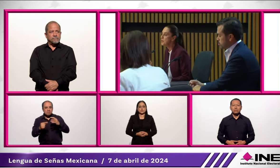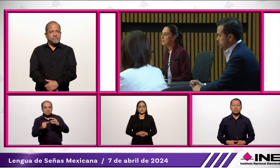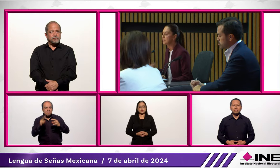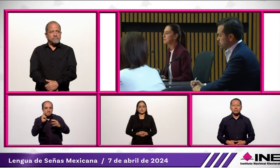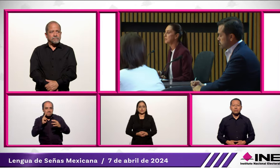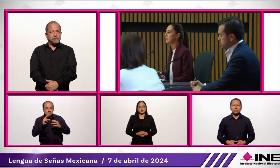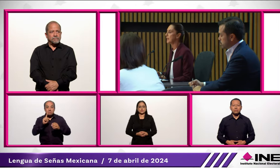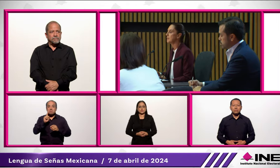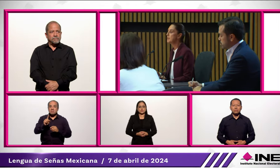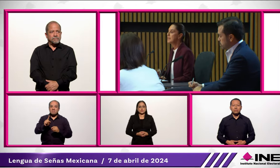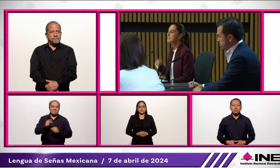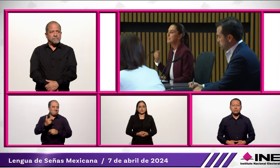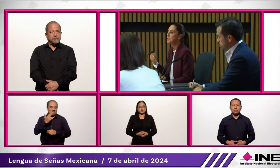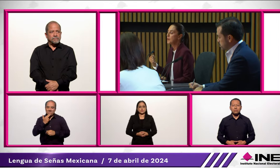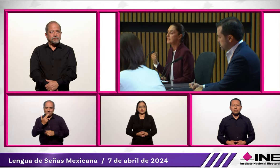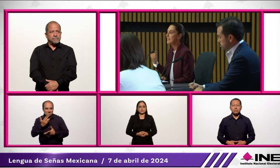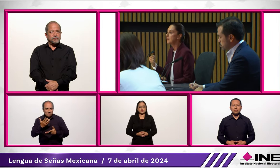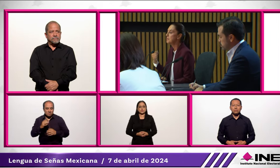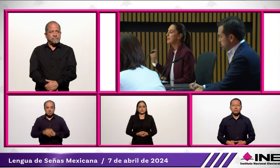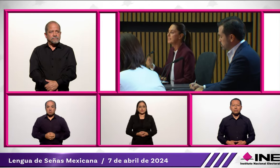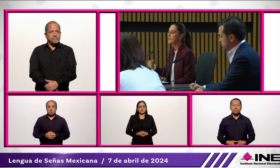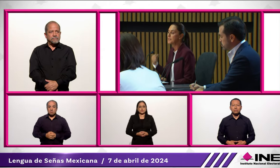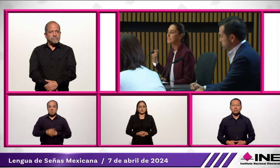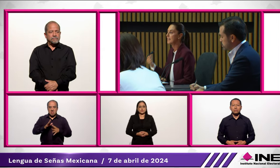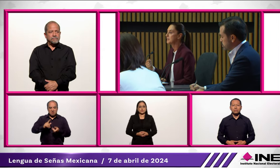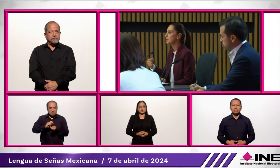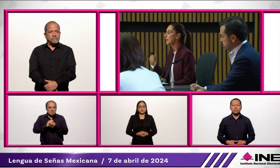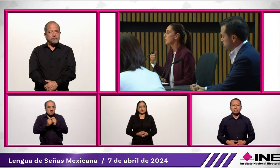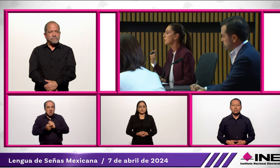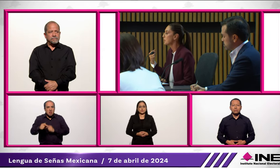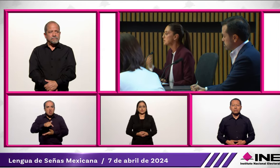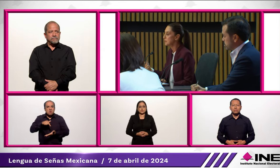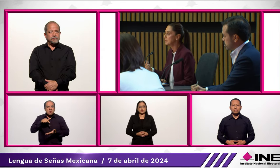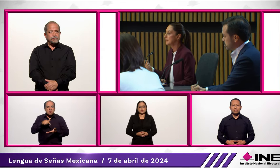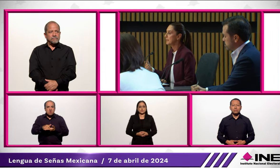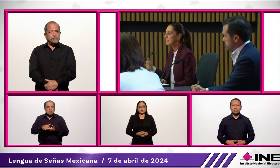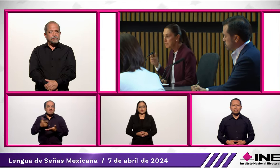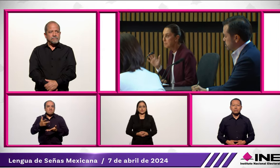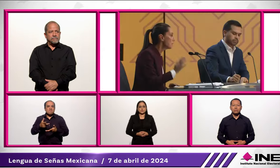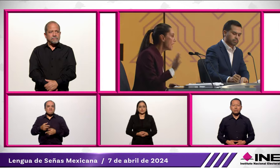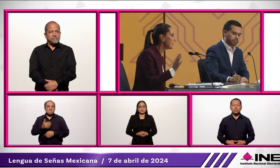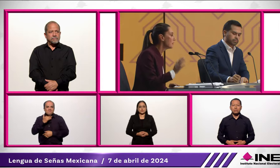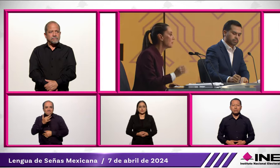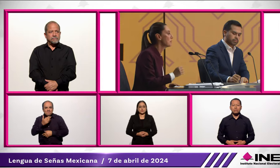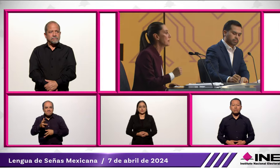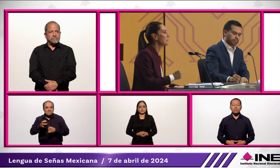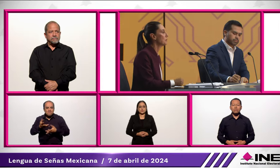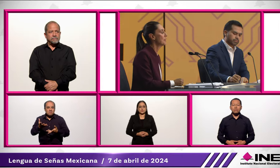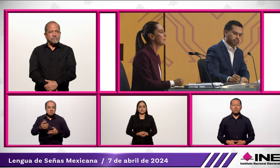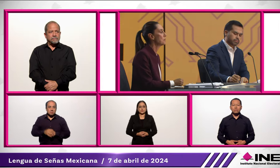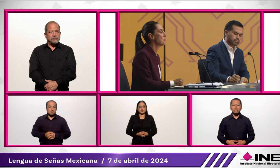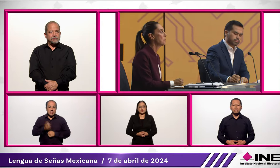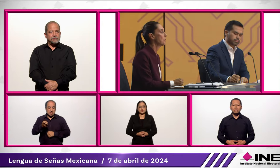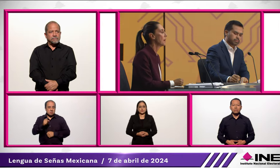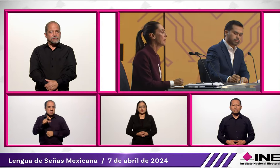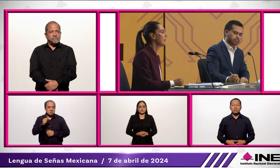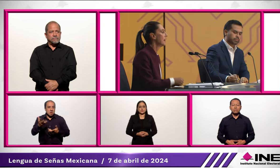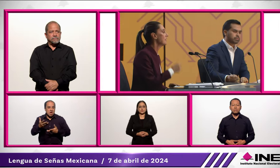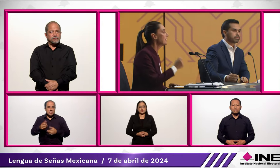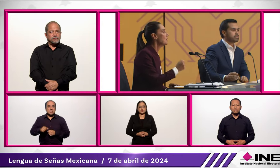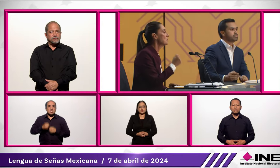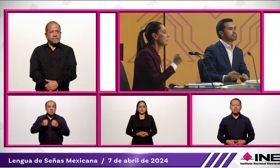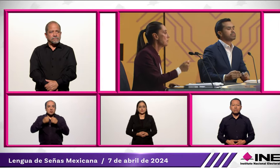solo no ha funcionado, sino que se ha convertido en centro de la corrupción. que fue parte de lo que pasó con el Seguro